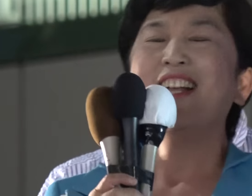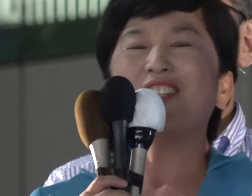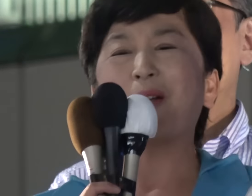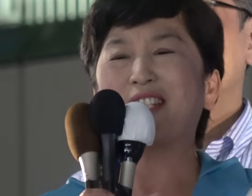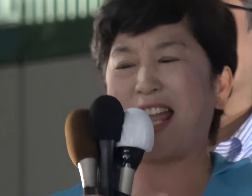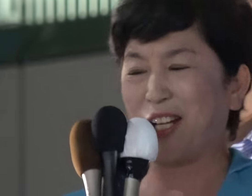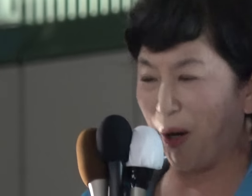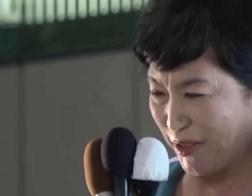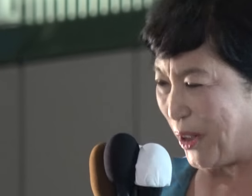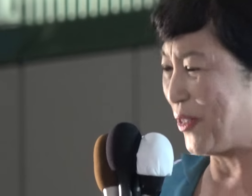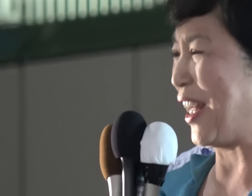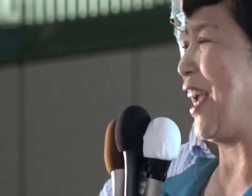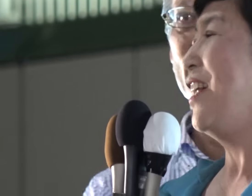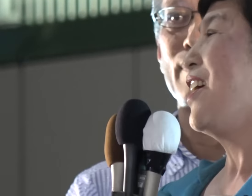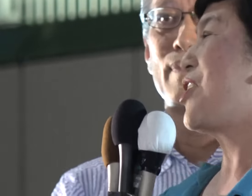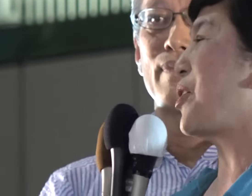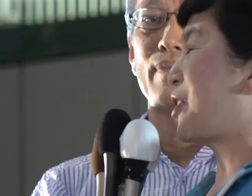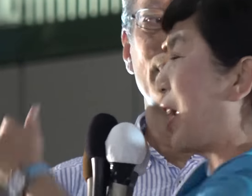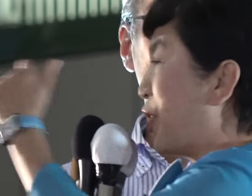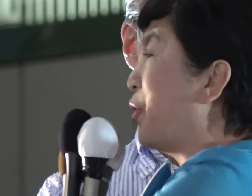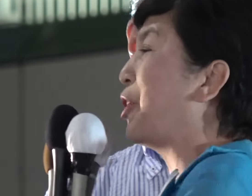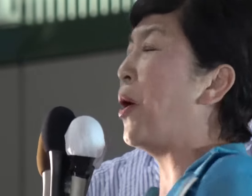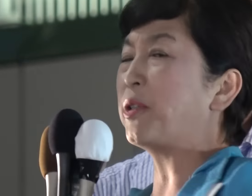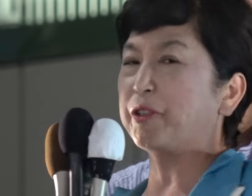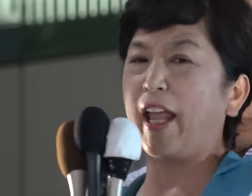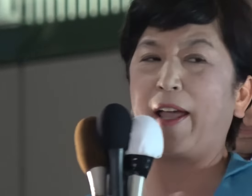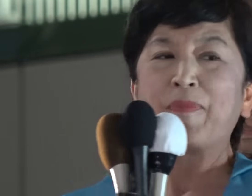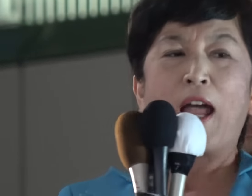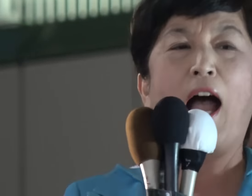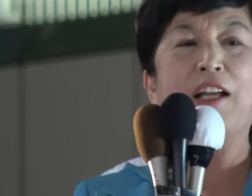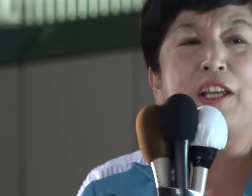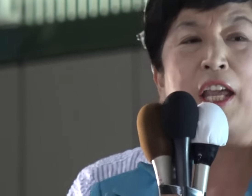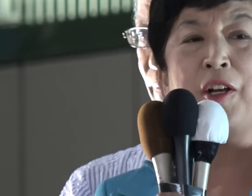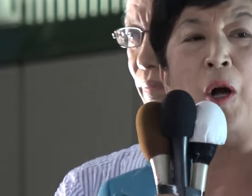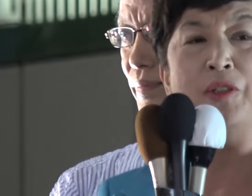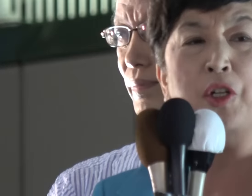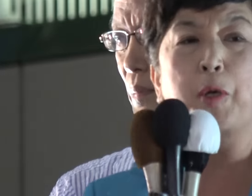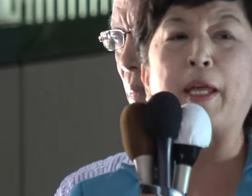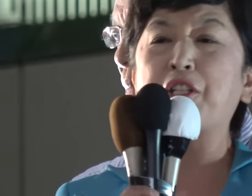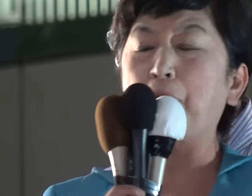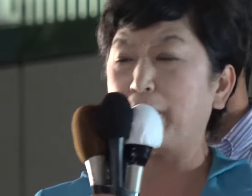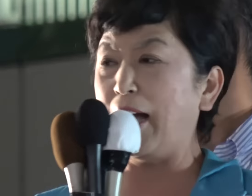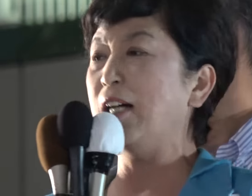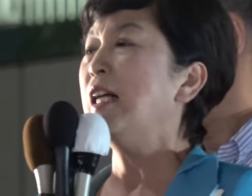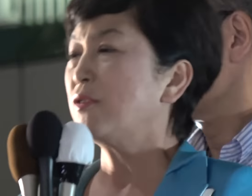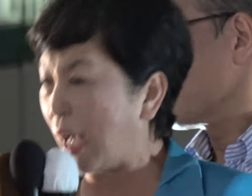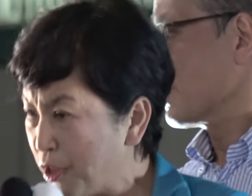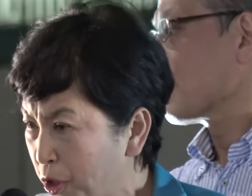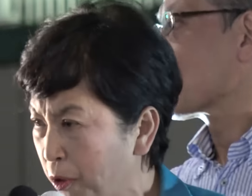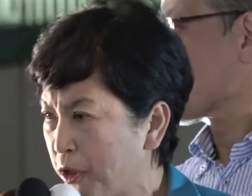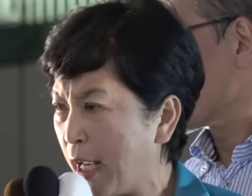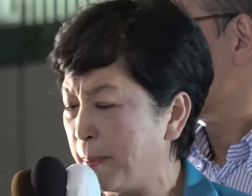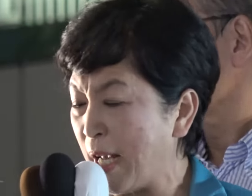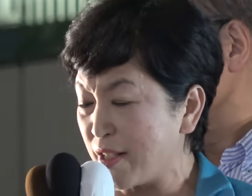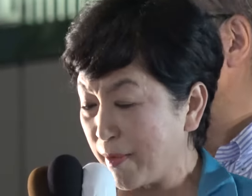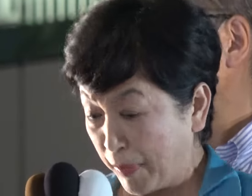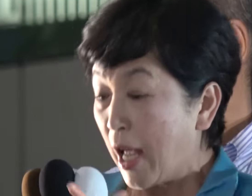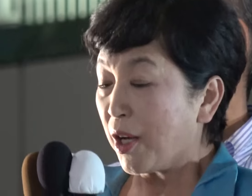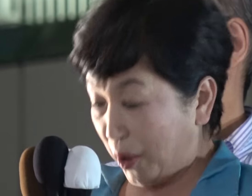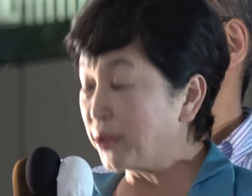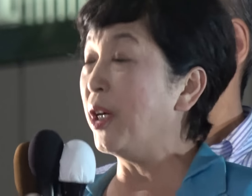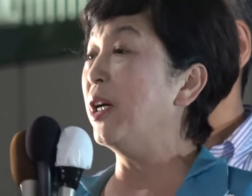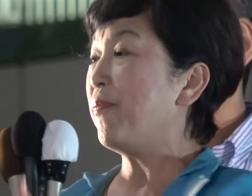バルセロナで、そしてロンドンで、そしてニューヨークで反貧困の組長が誕生しています